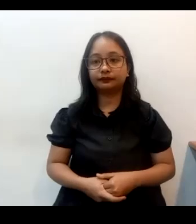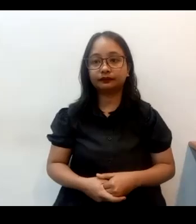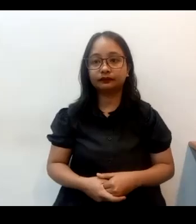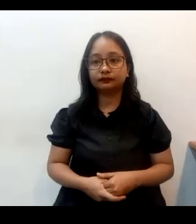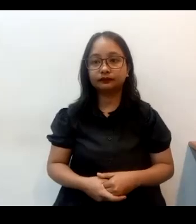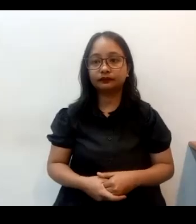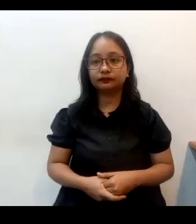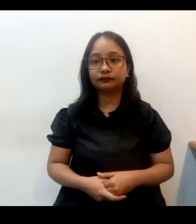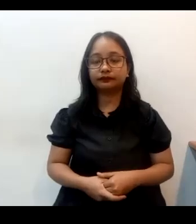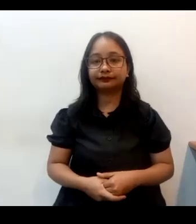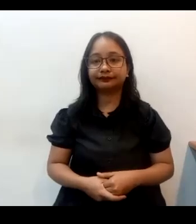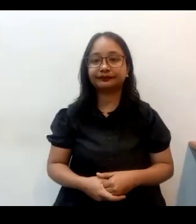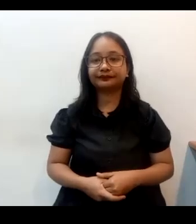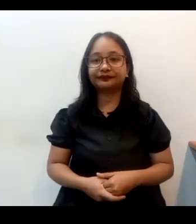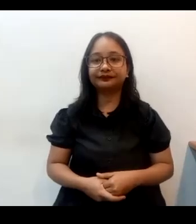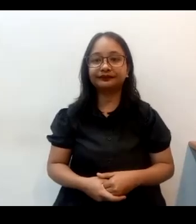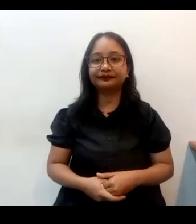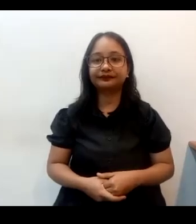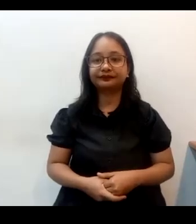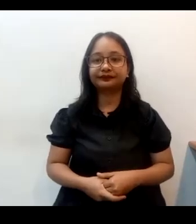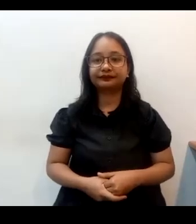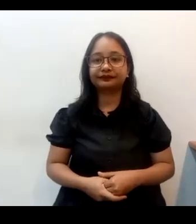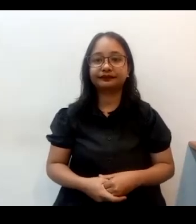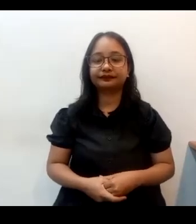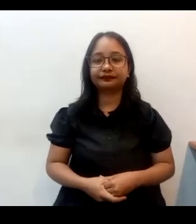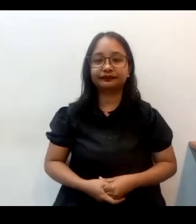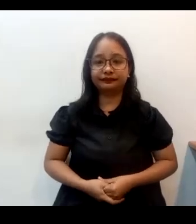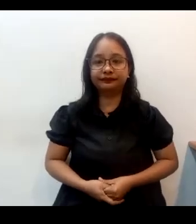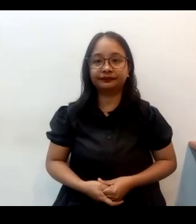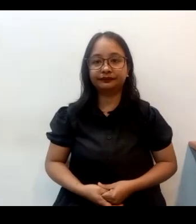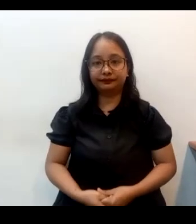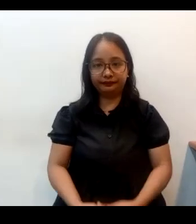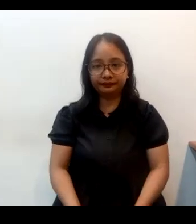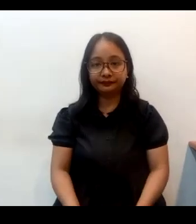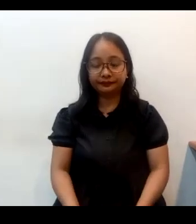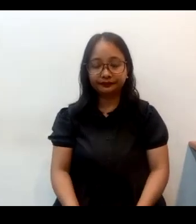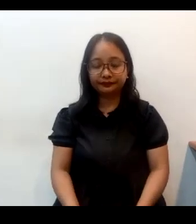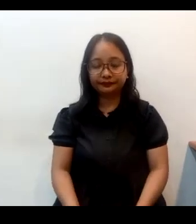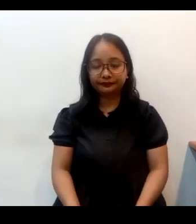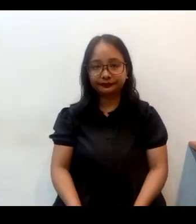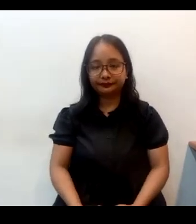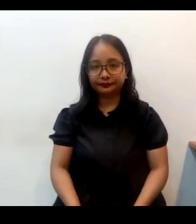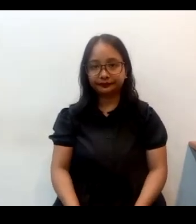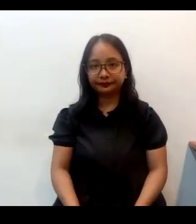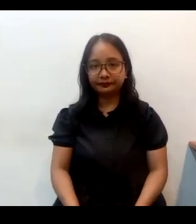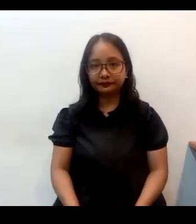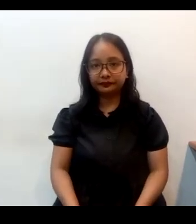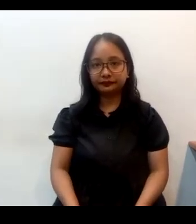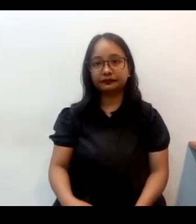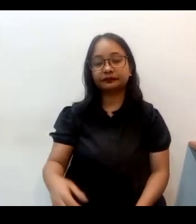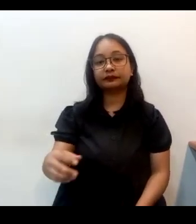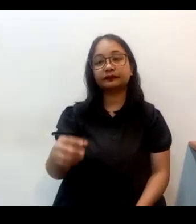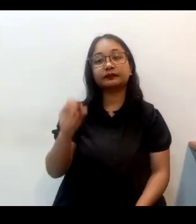niya po yung 7 taong kapagatian, yung 1,000 taon, maging po yung langit at impyerno. When you look at really